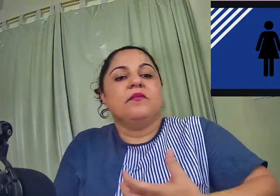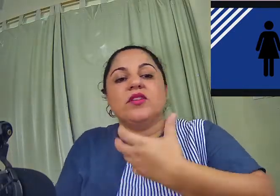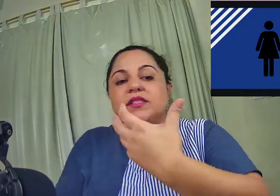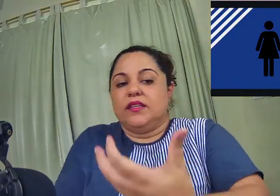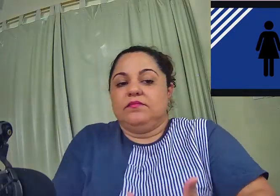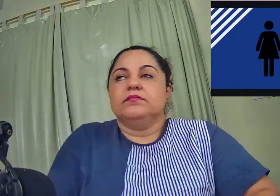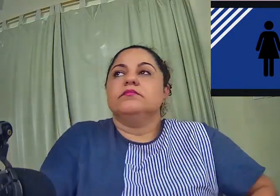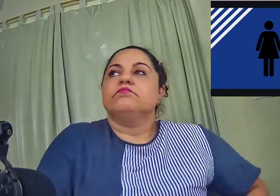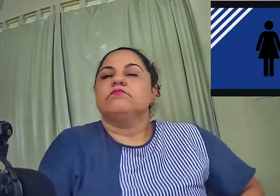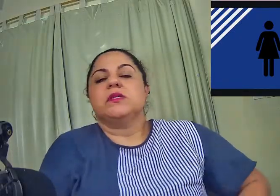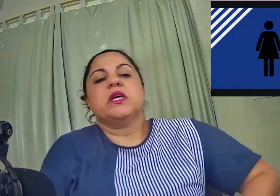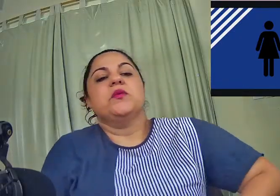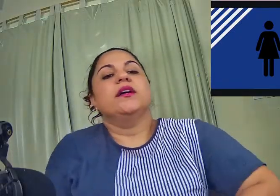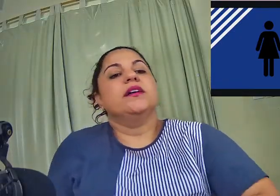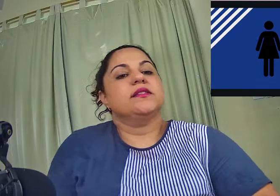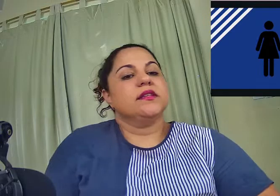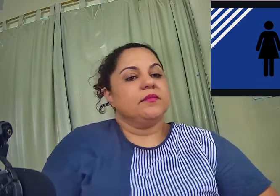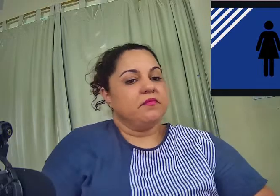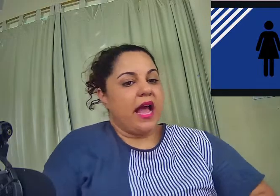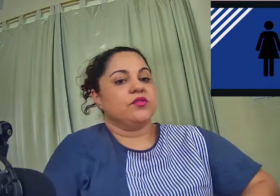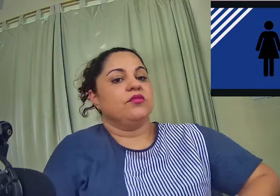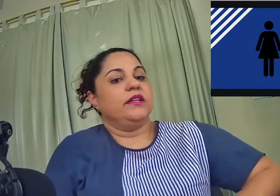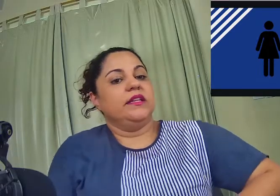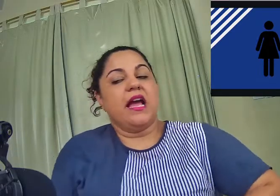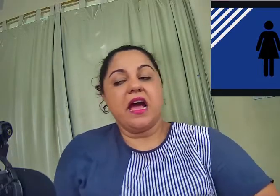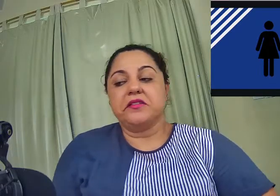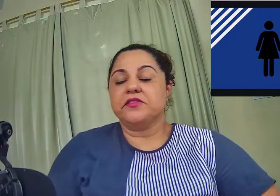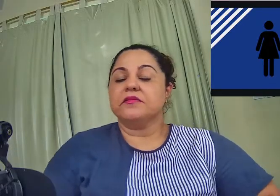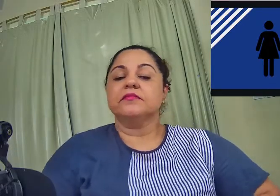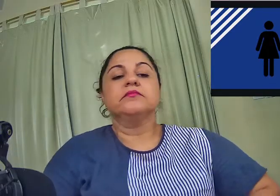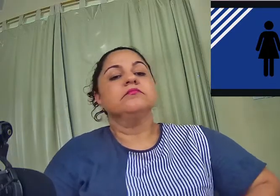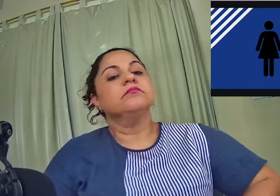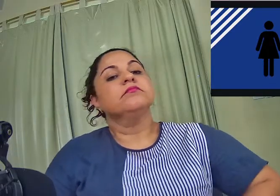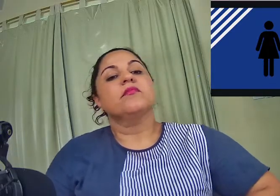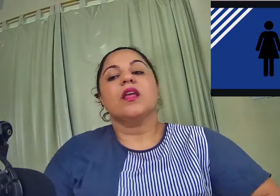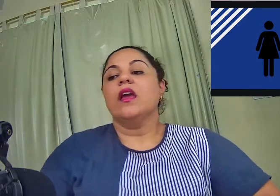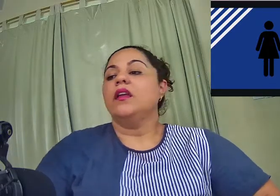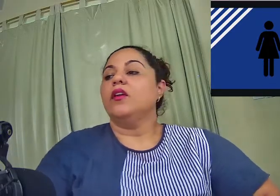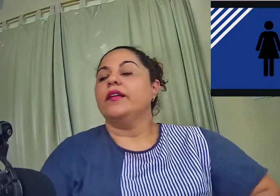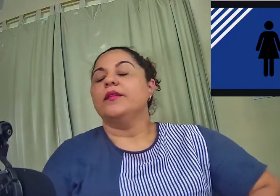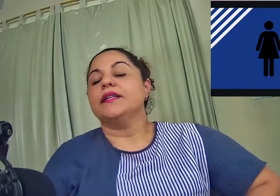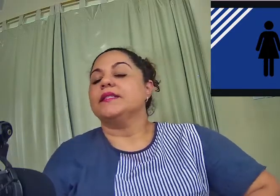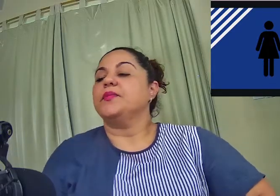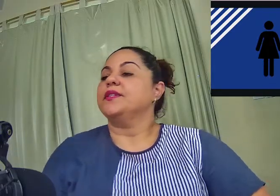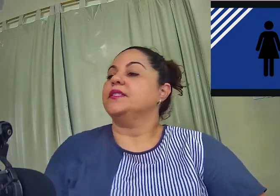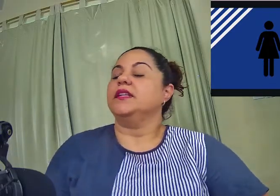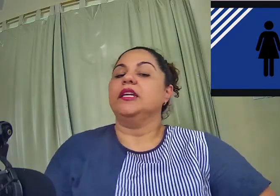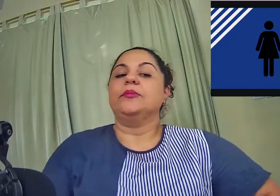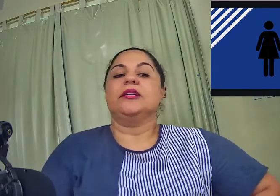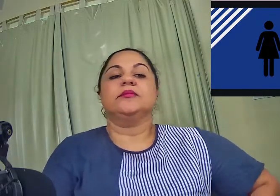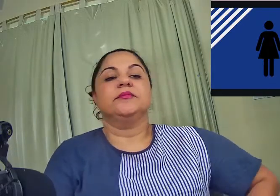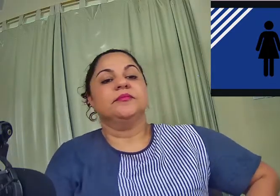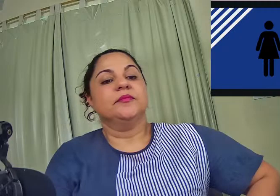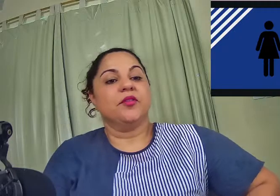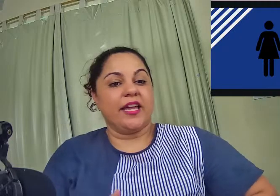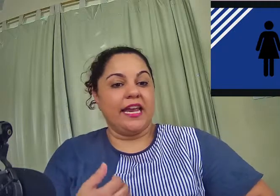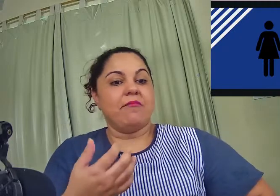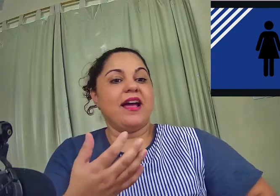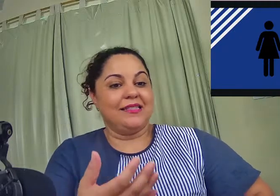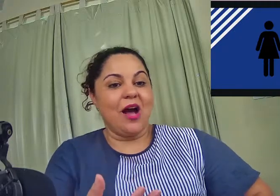mostra segurança, masculinidade. Ele olha mais por cima, porque ele é mais alto